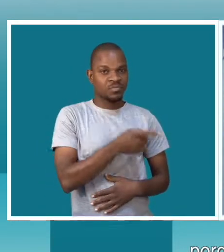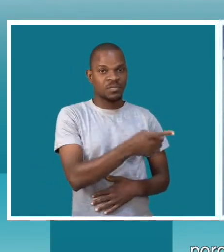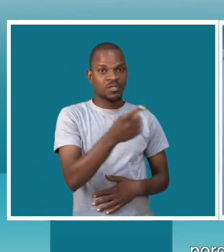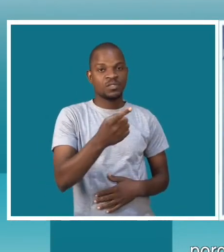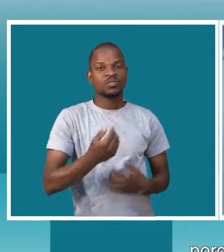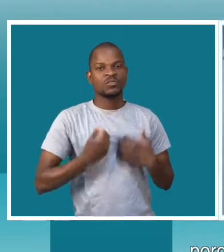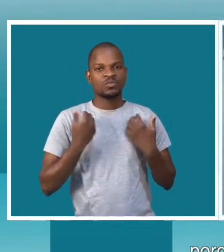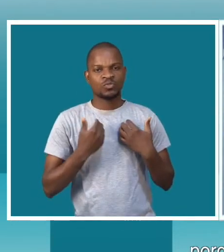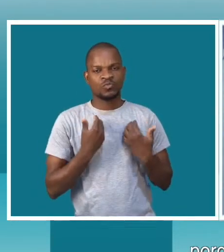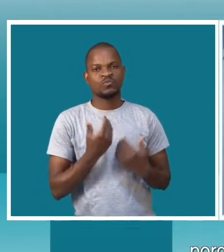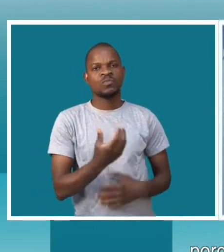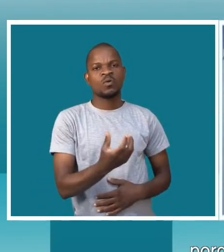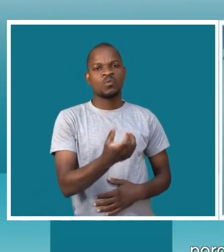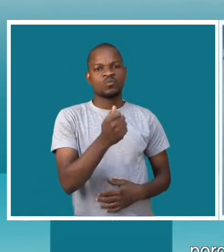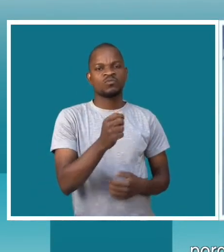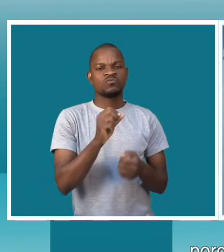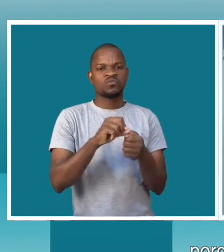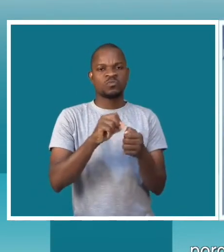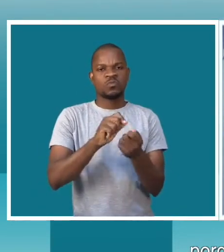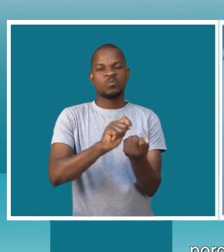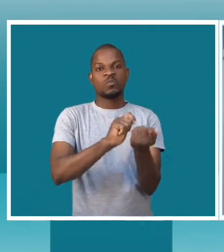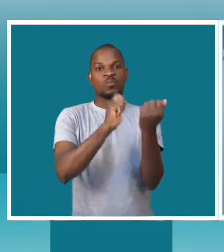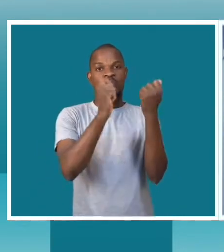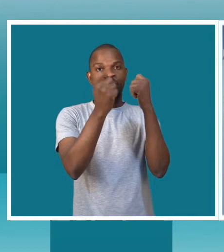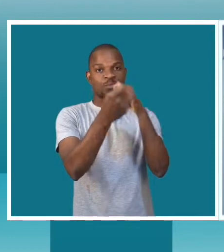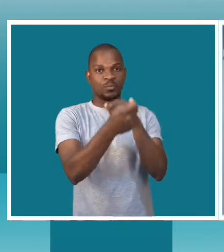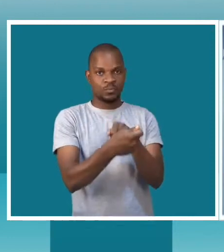eles que podem mudar.